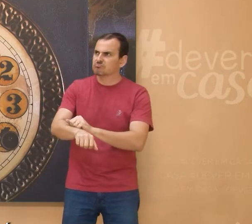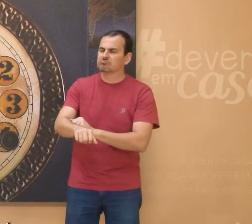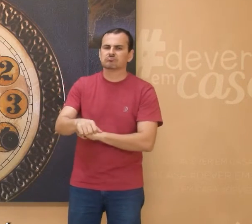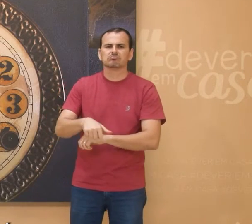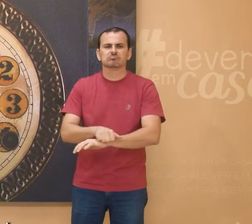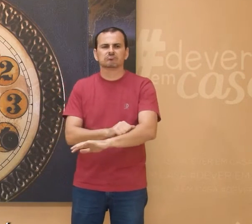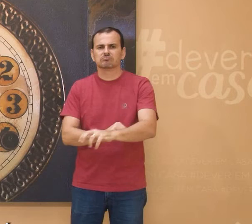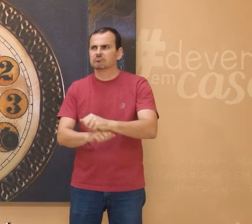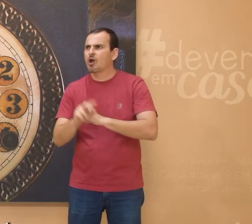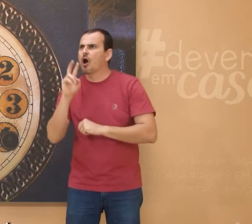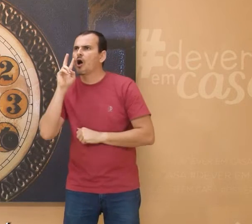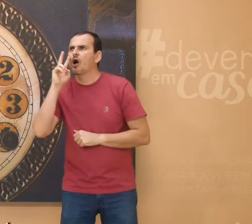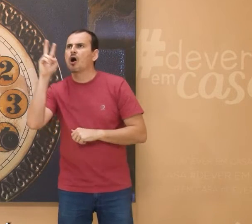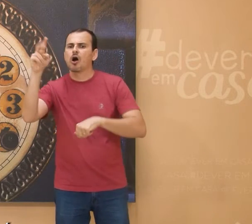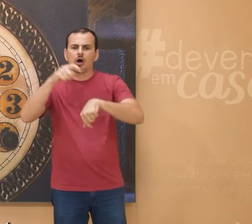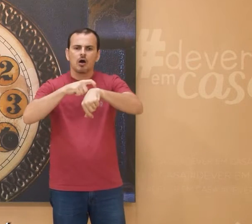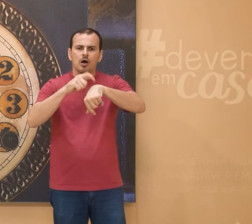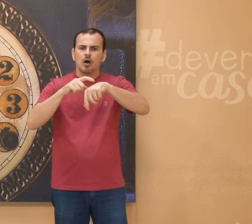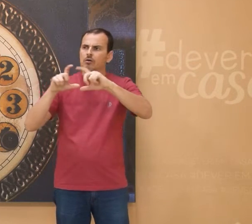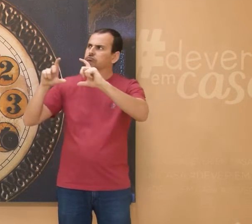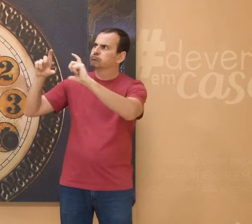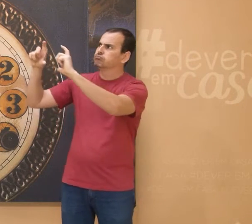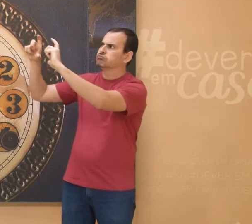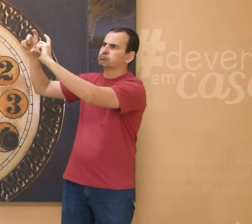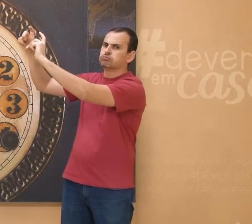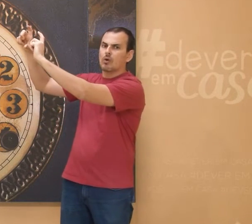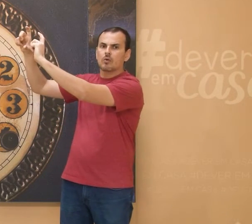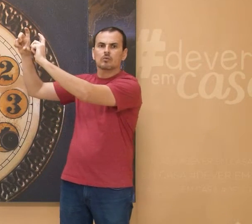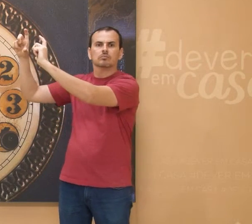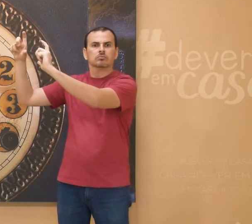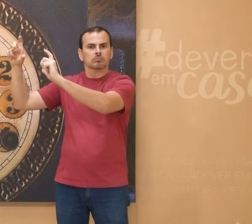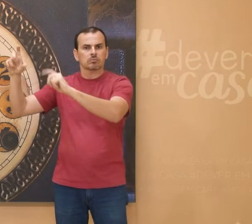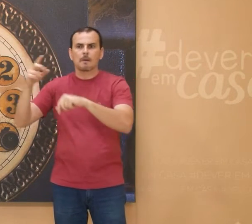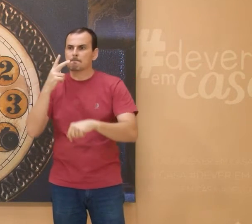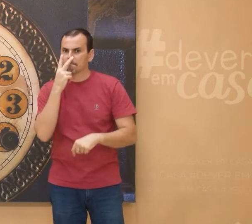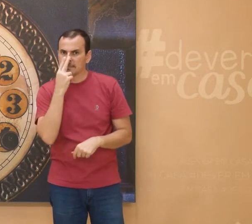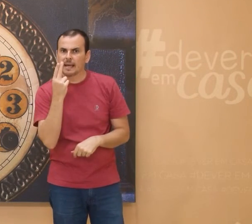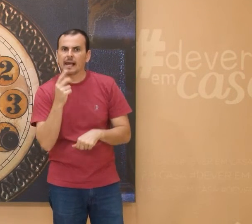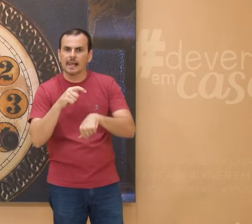Cinderela viu o relógio na parede e era quase meia-noite.